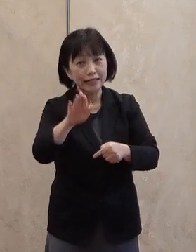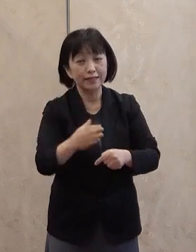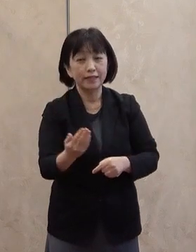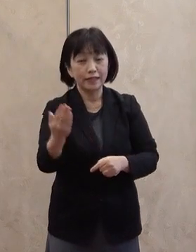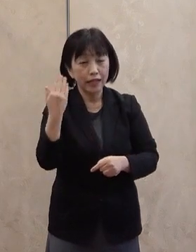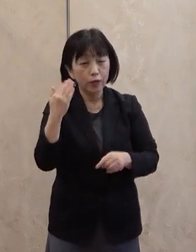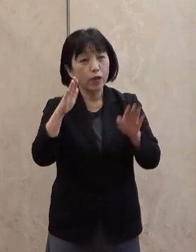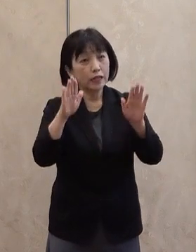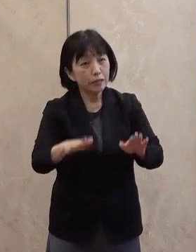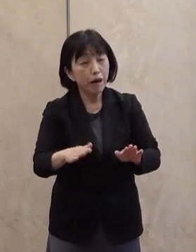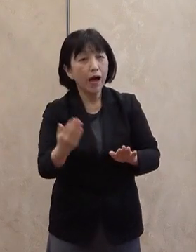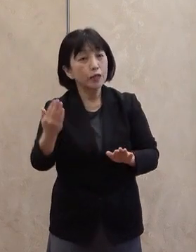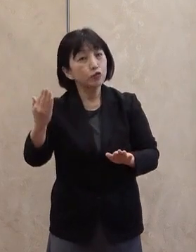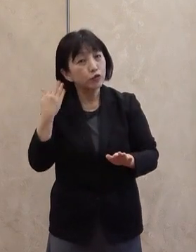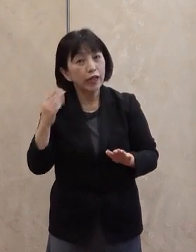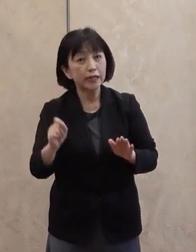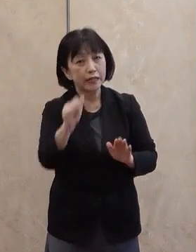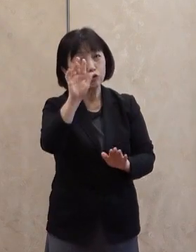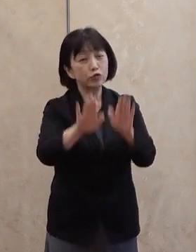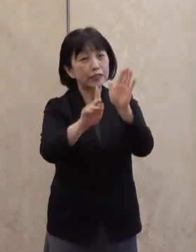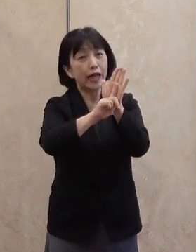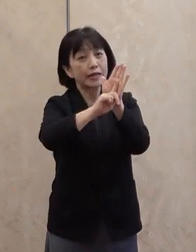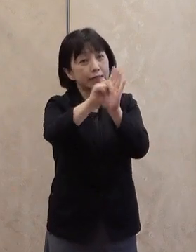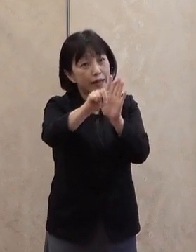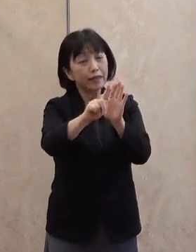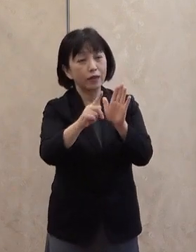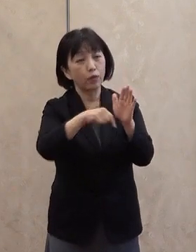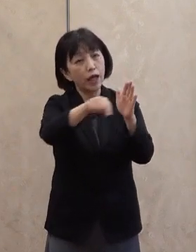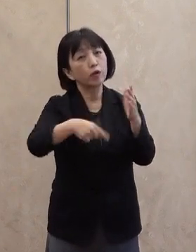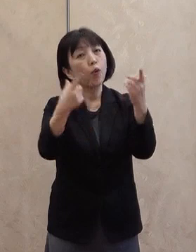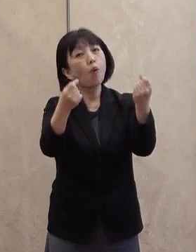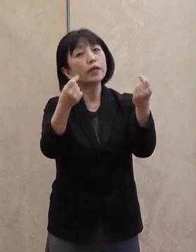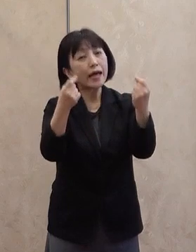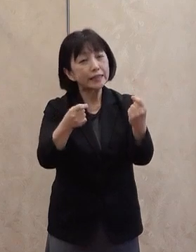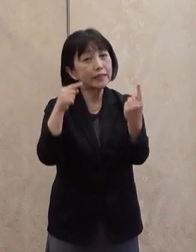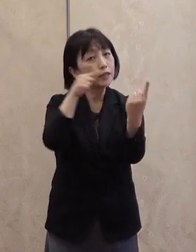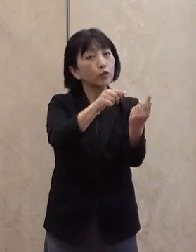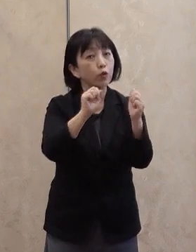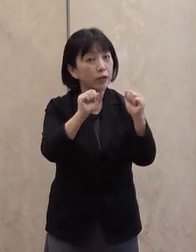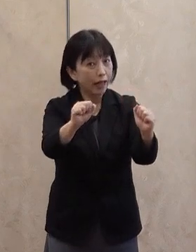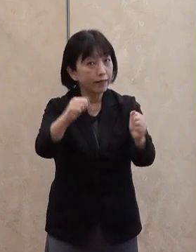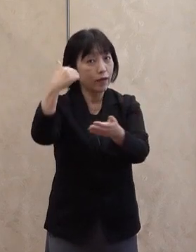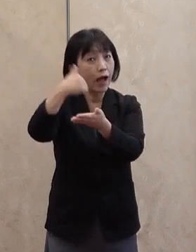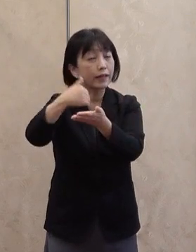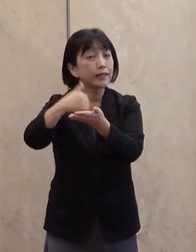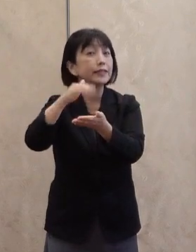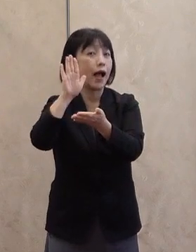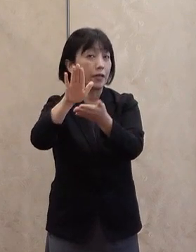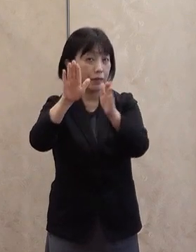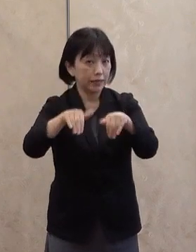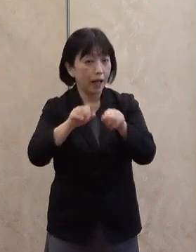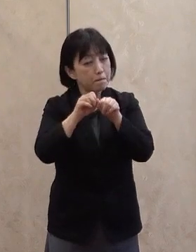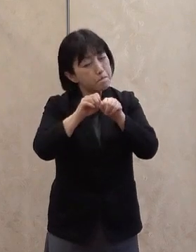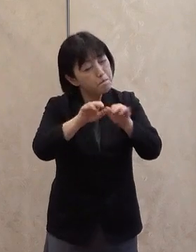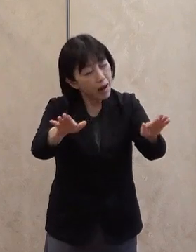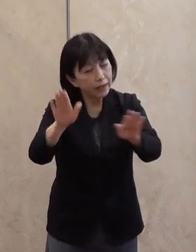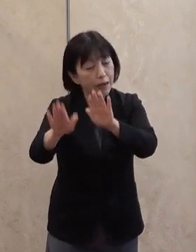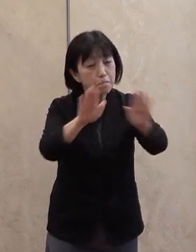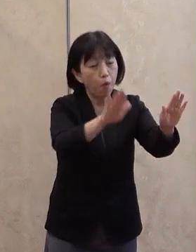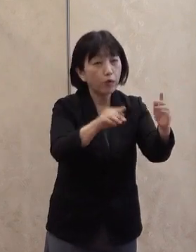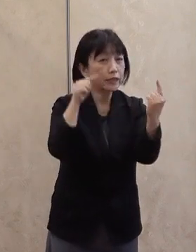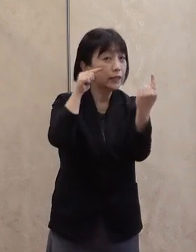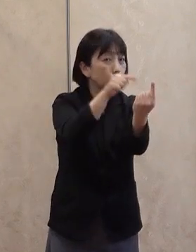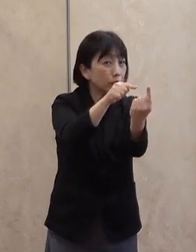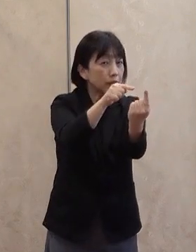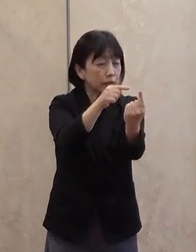に緊急事態宣言と同じ内容の措置を取っていらっしゃるとおっしゃいましたけれども、一応そのまん延防止措置のさらに強い措置として緊